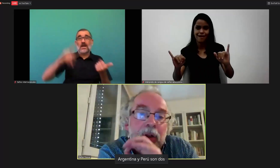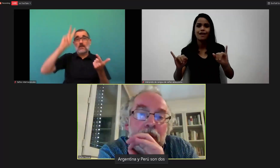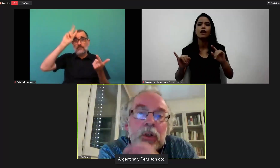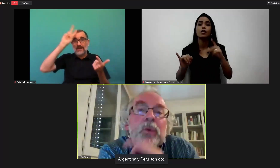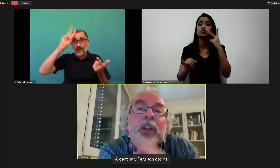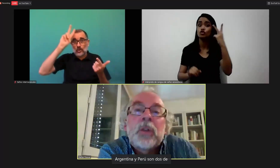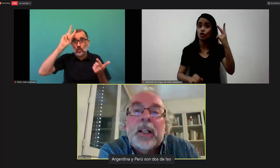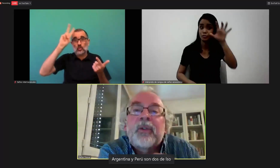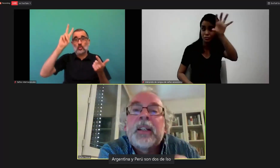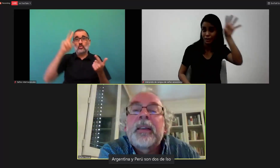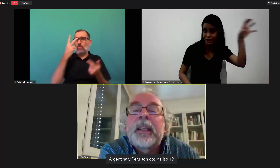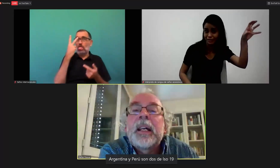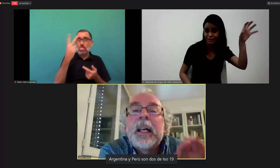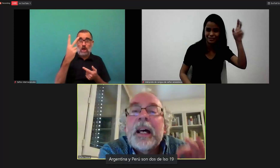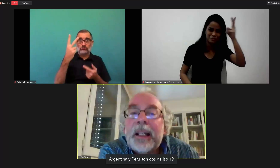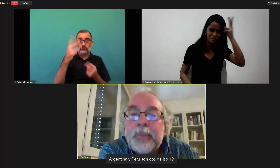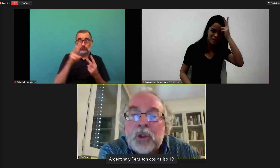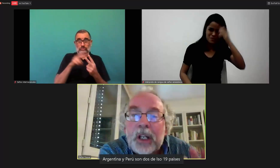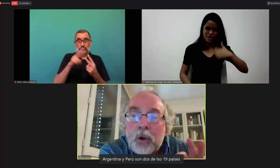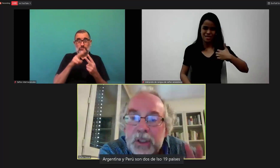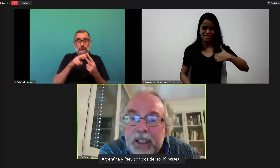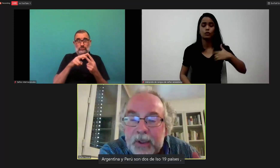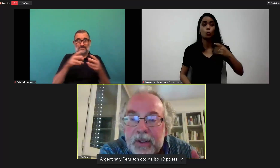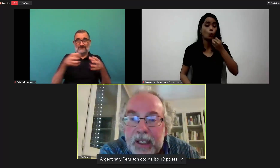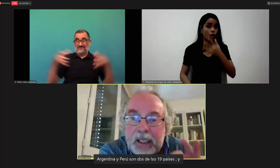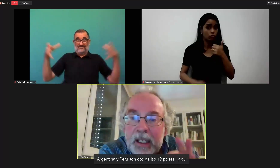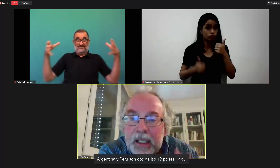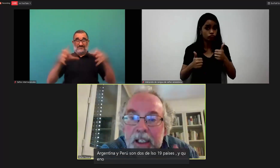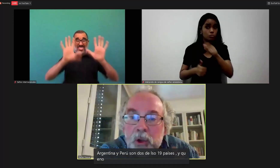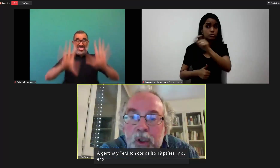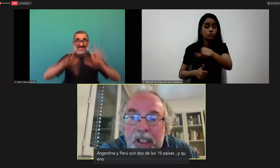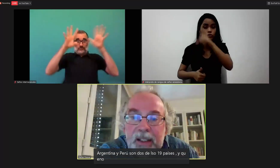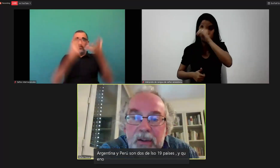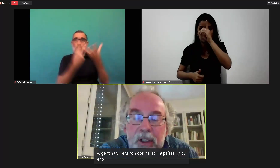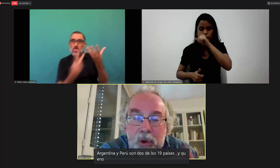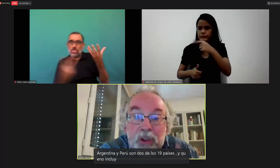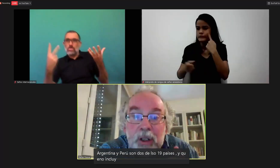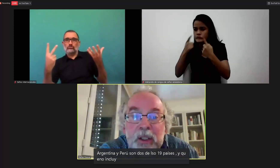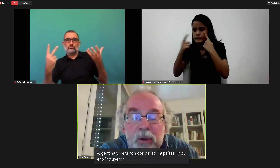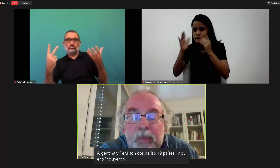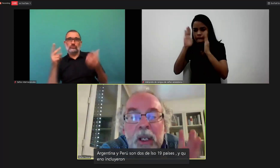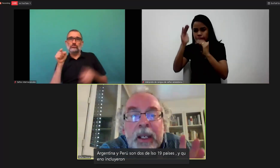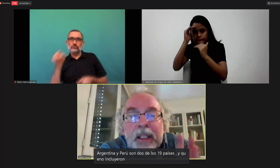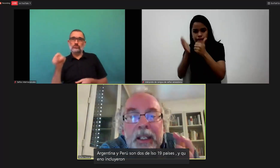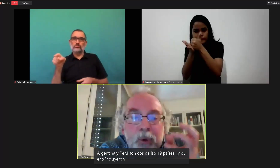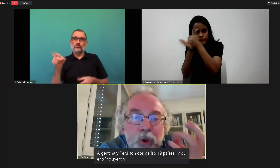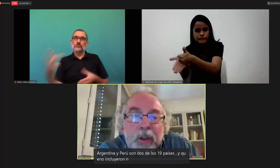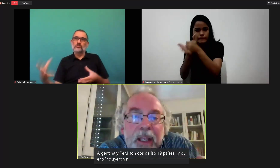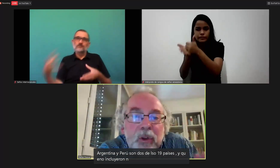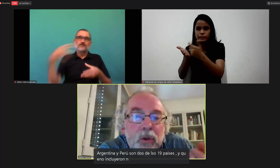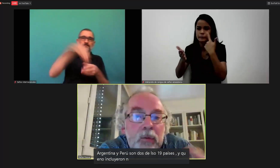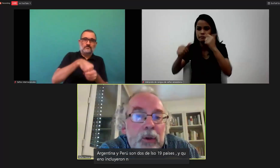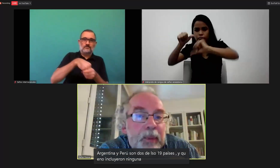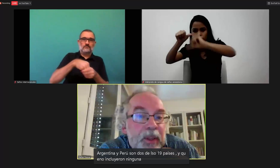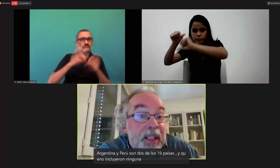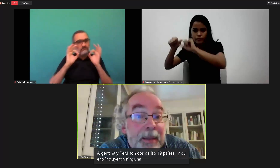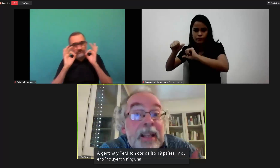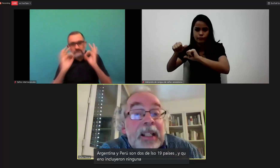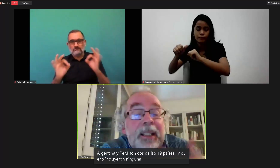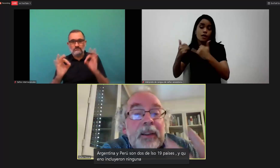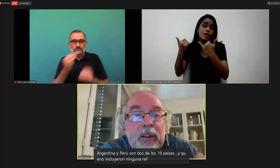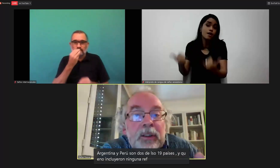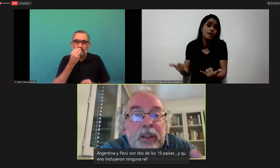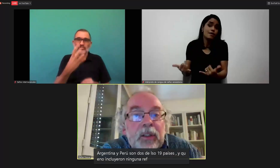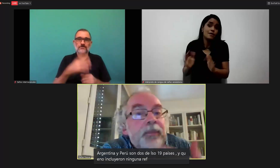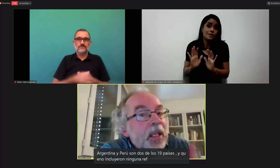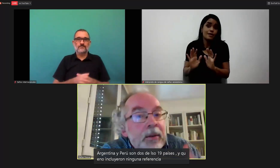que no incluyen ni una sola referencia a las personas con discapacidad en su análisis, ¿no? En su asesoramiento. Y hemos utilizado eso como una especie de